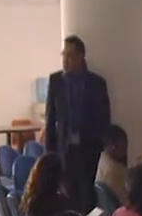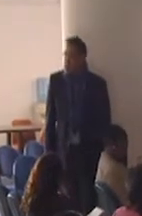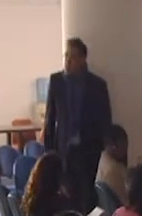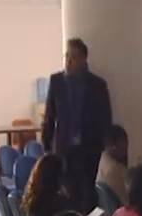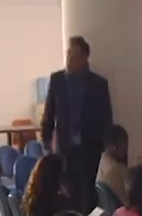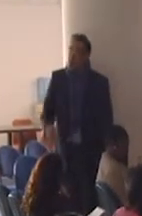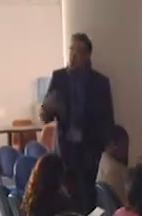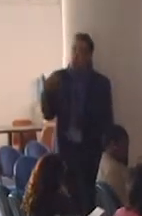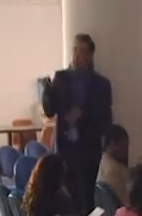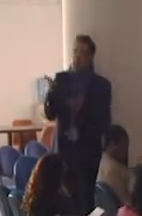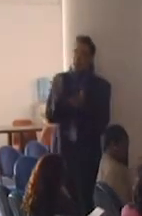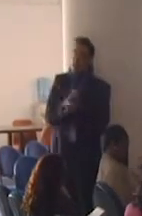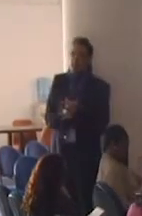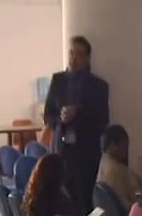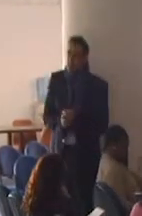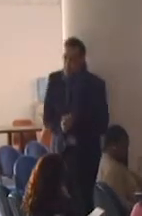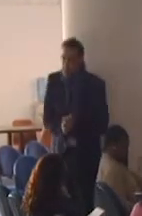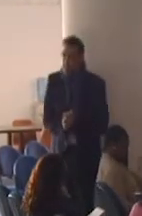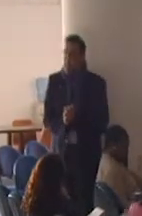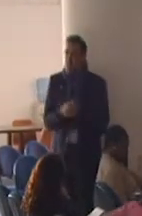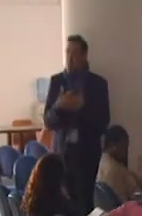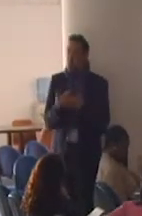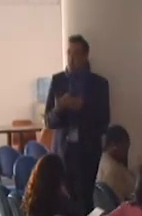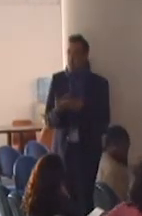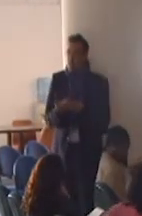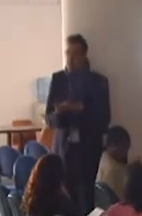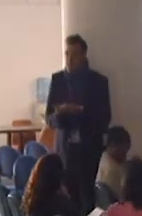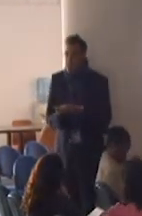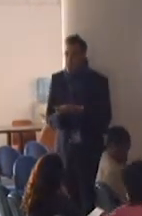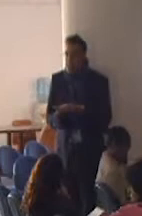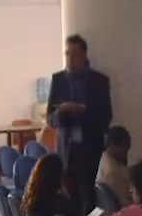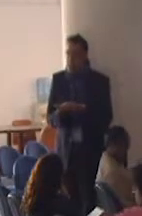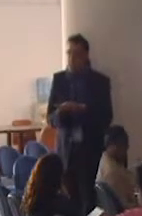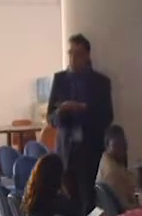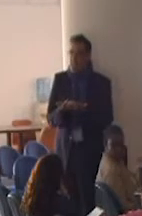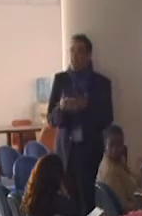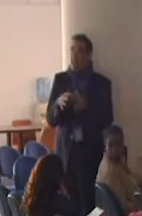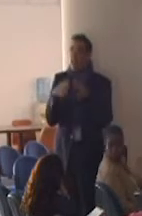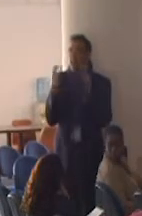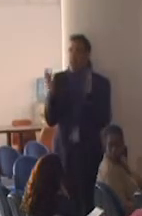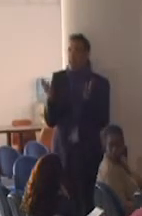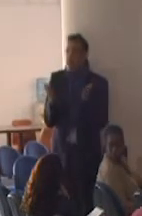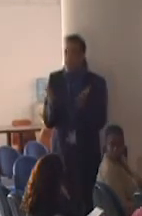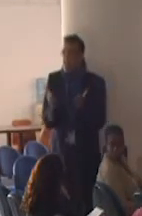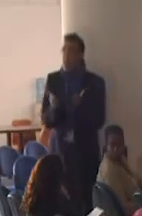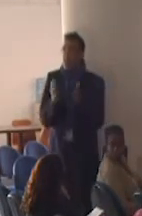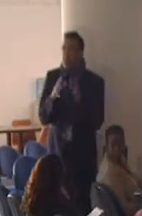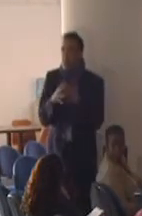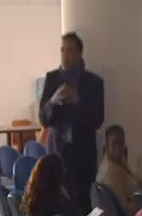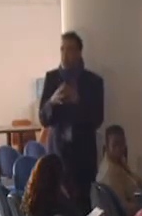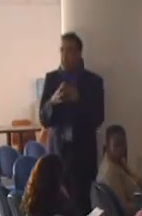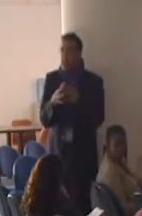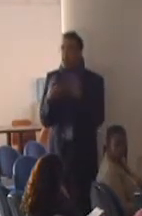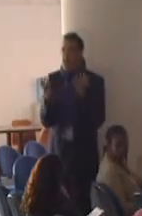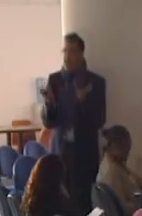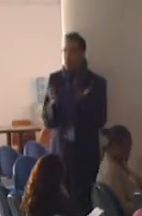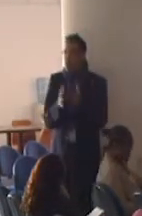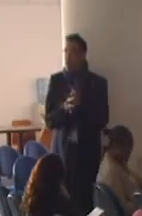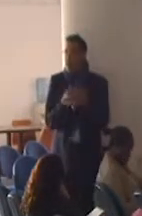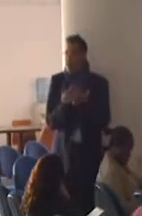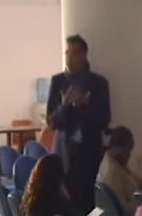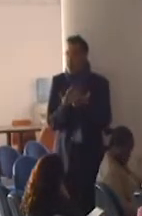experiencias en comunicación, si ustedes específicamente en la corporación, al lado del tema de